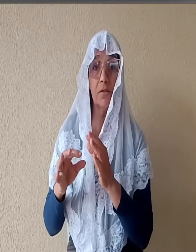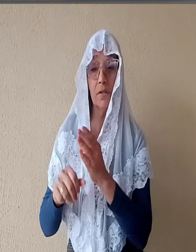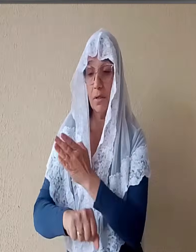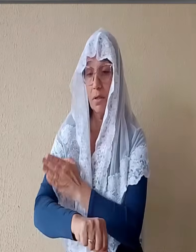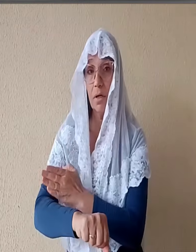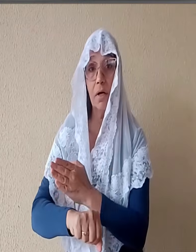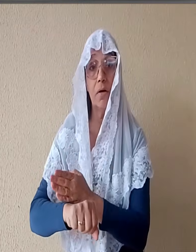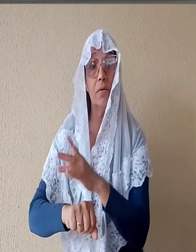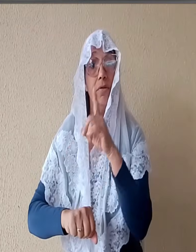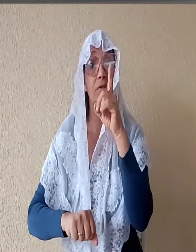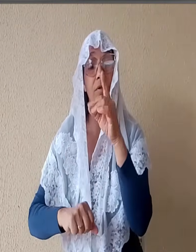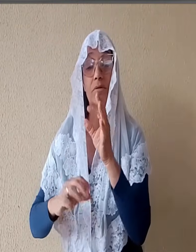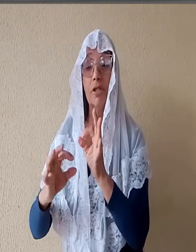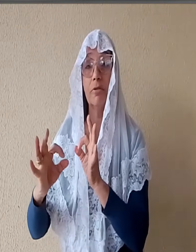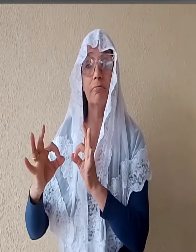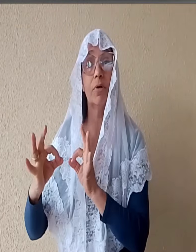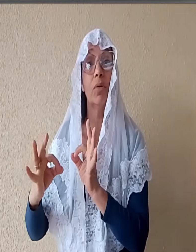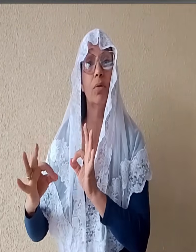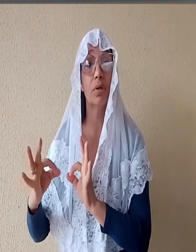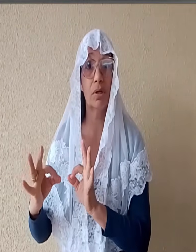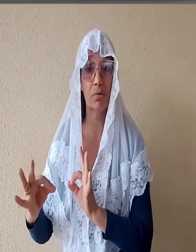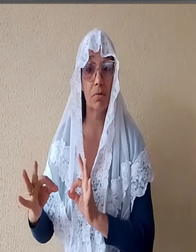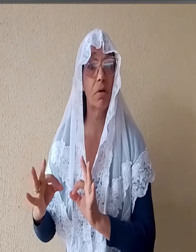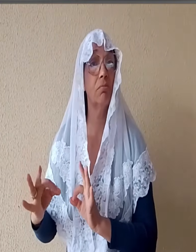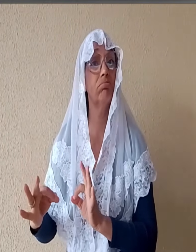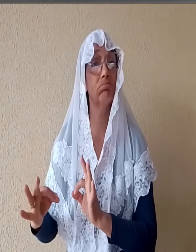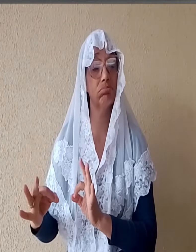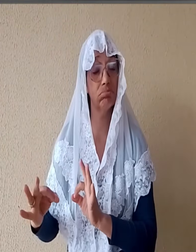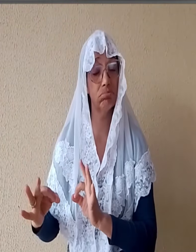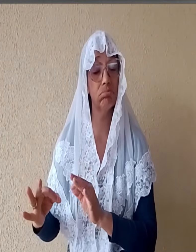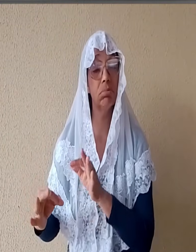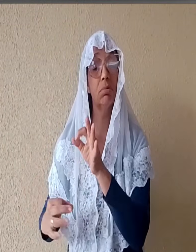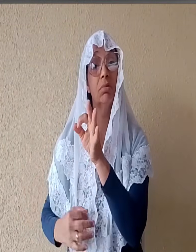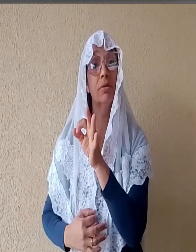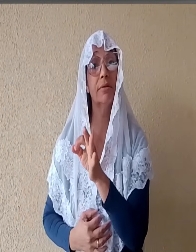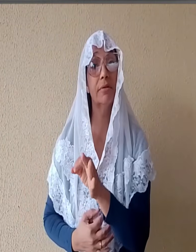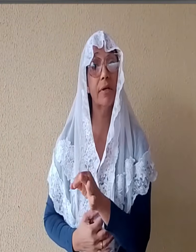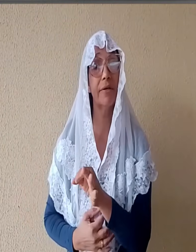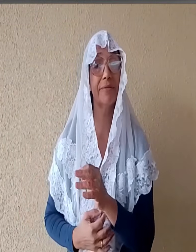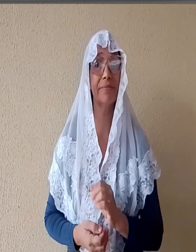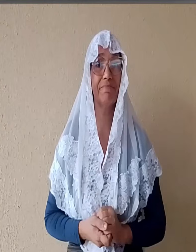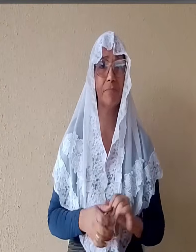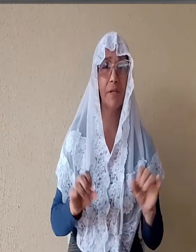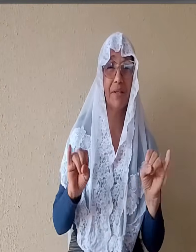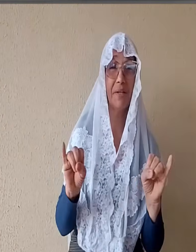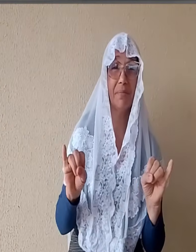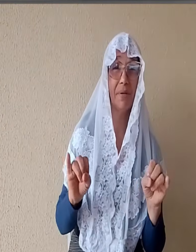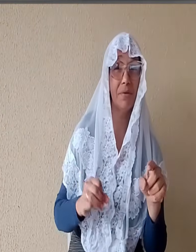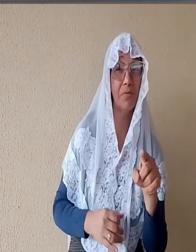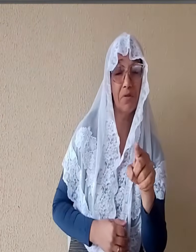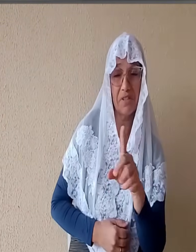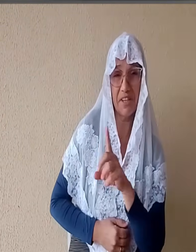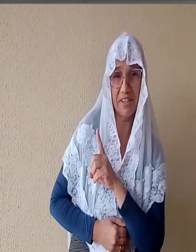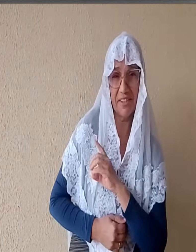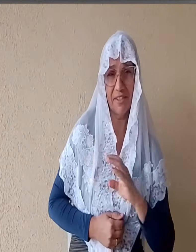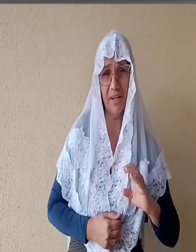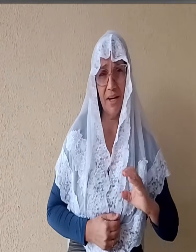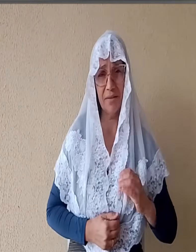Aquilo que Deus dá para o diácono, irmão, serve a Deus com alegria. Pode ter certeza. Revelação,